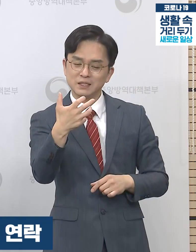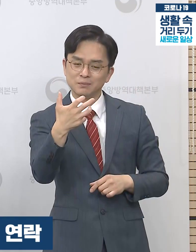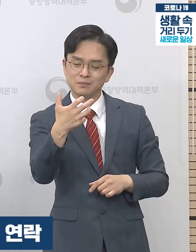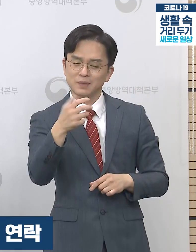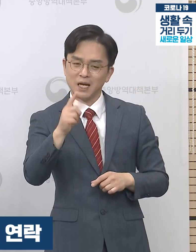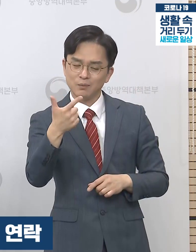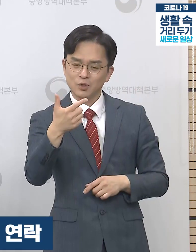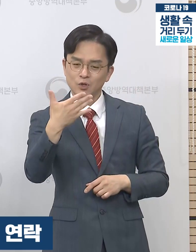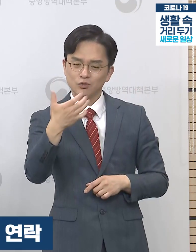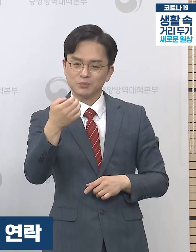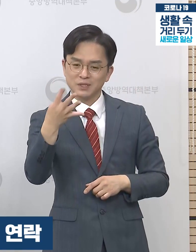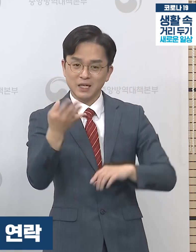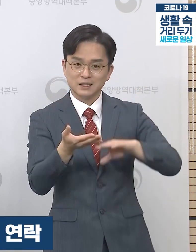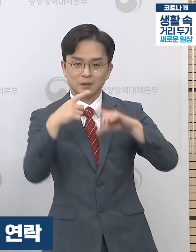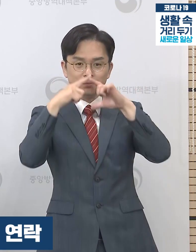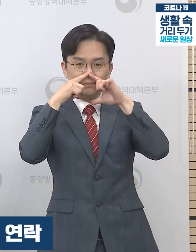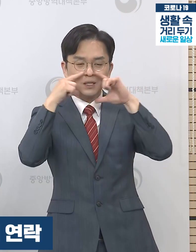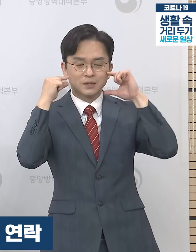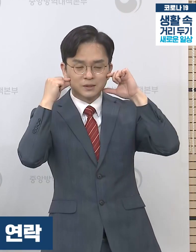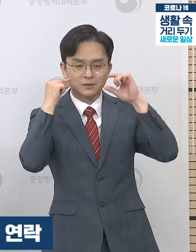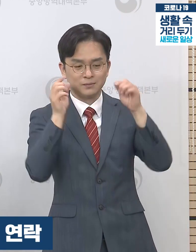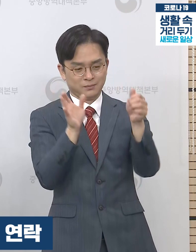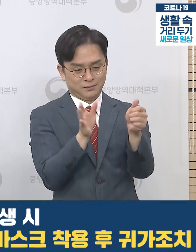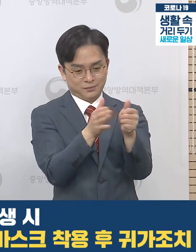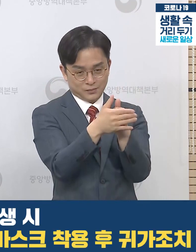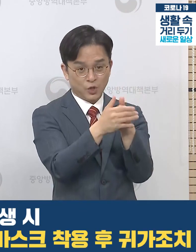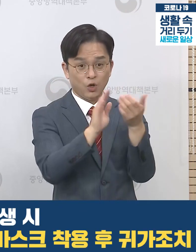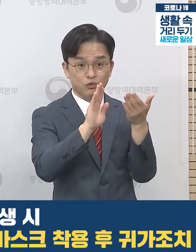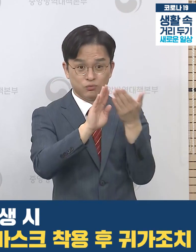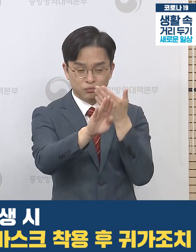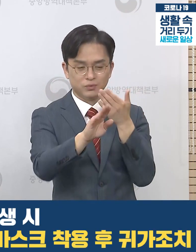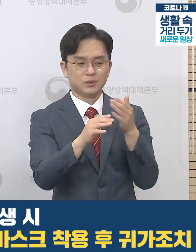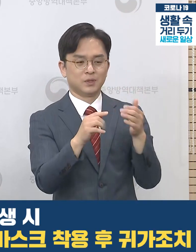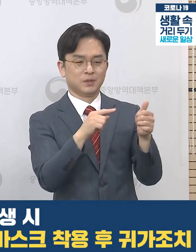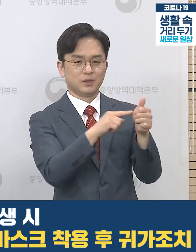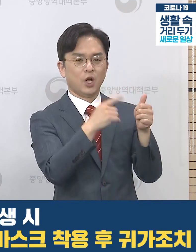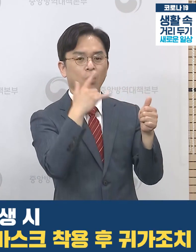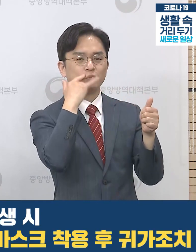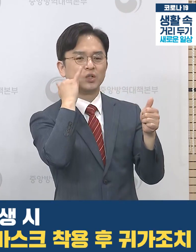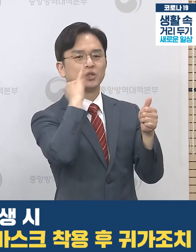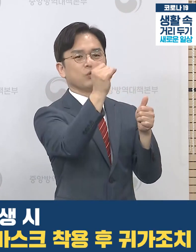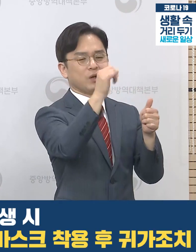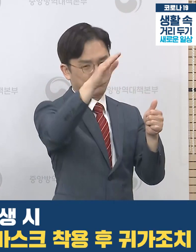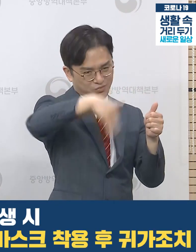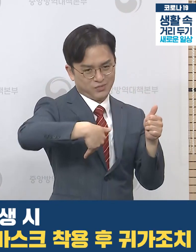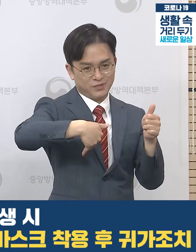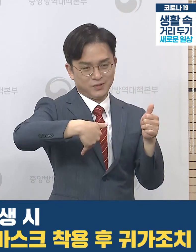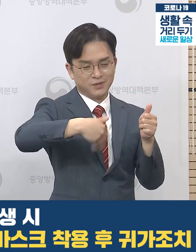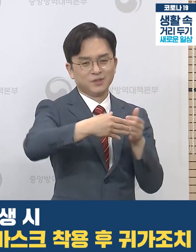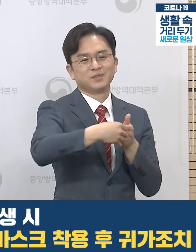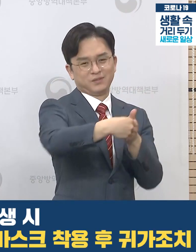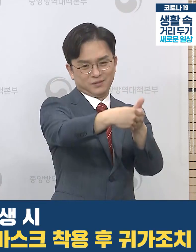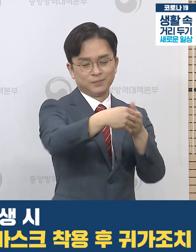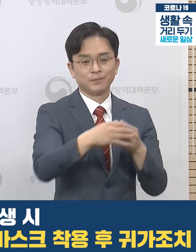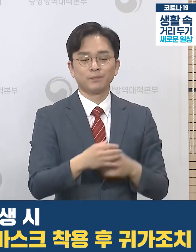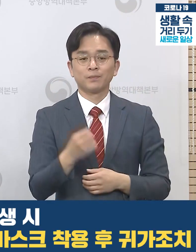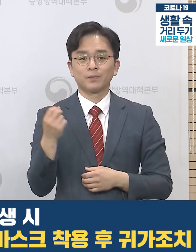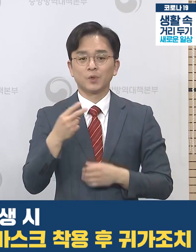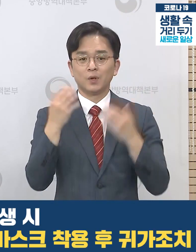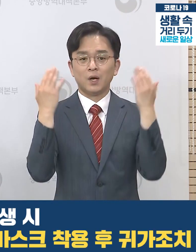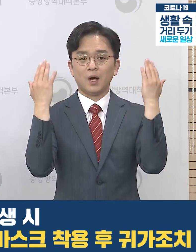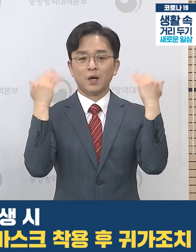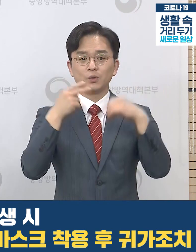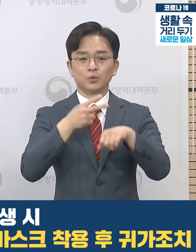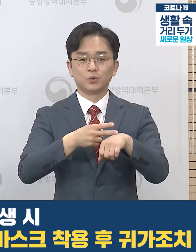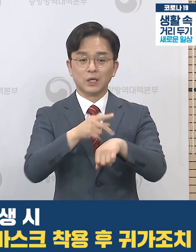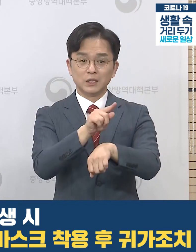대기하고 보호자에게 연락을 하셔야 됩니다. 확진자 발생 시에 모든 학생이나 교직원은 보건용